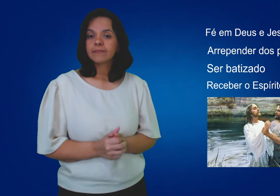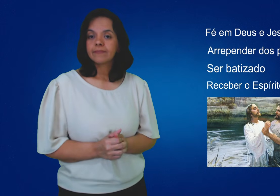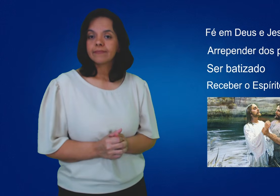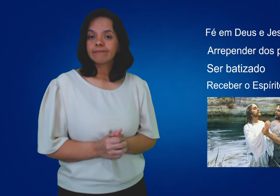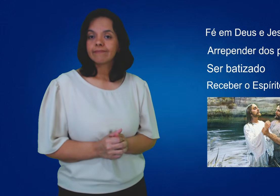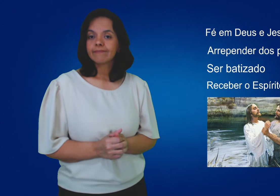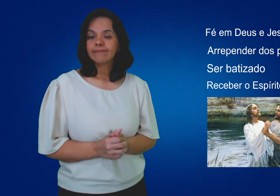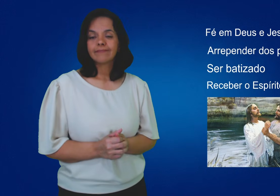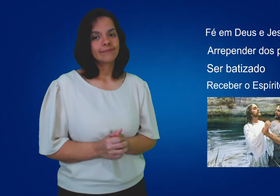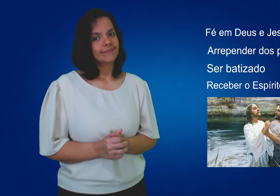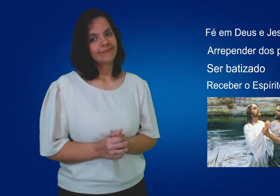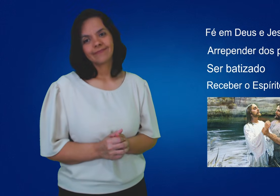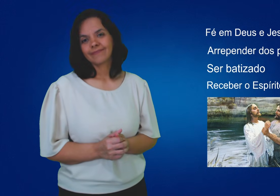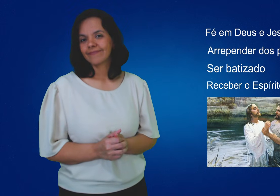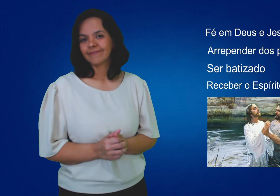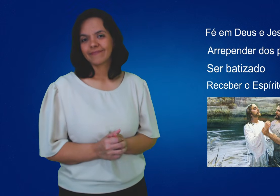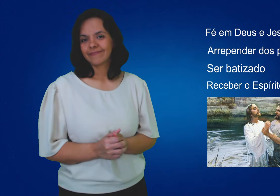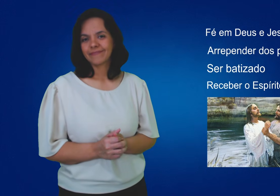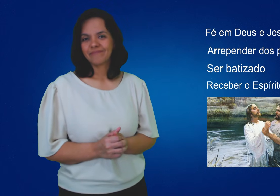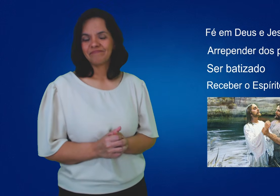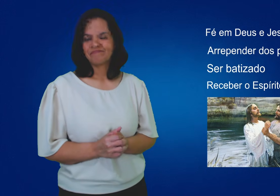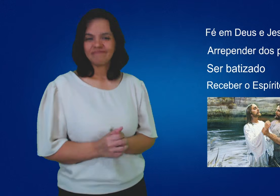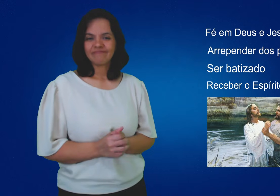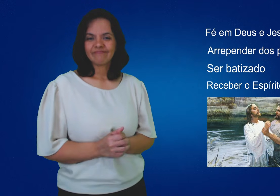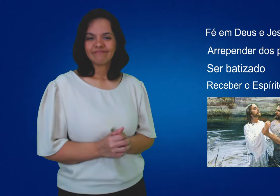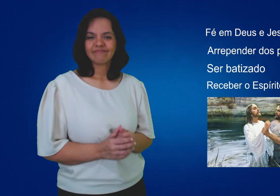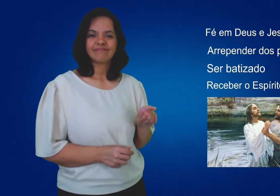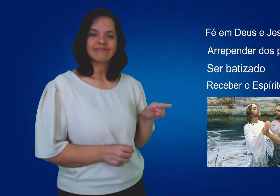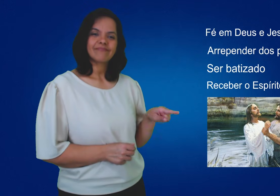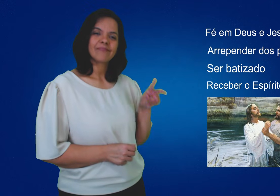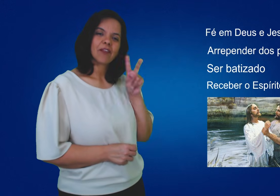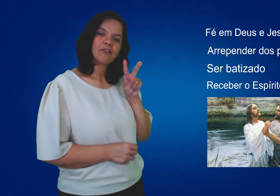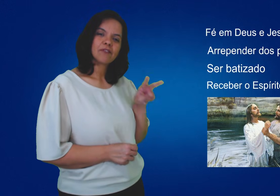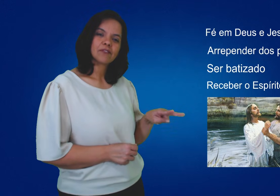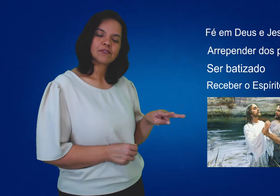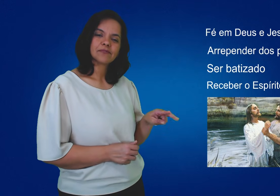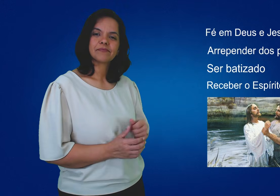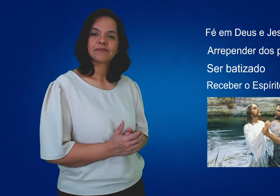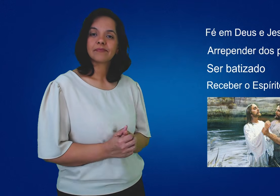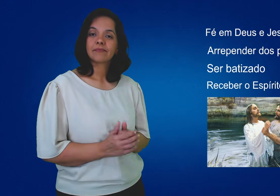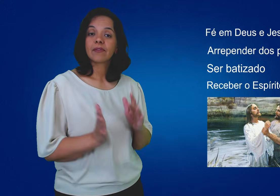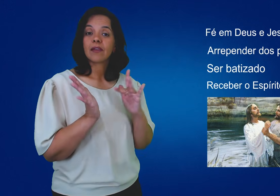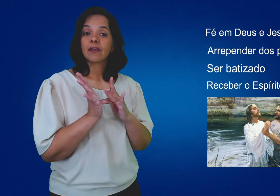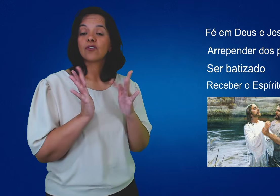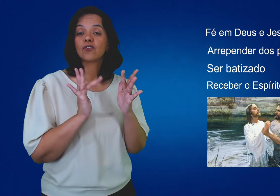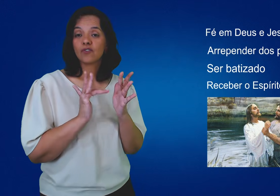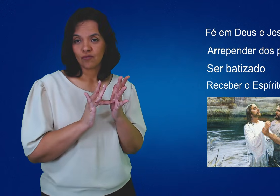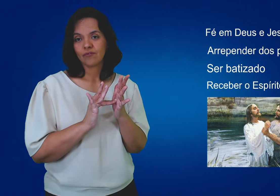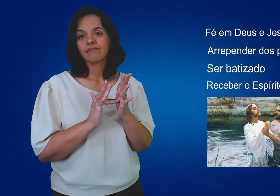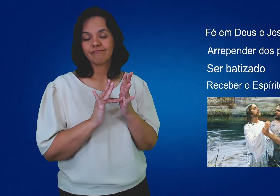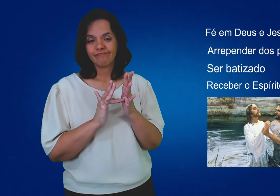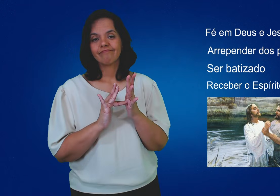pecado? Porque ele se batizou? Não, ele não tinha pecado.